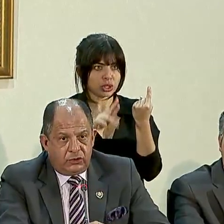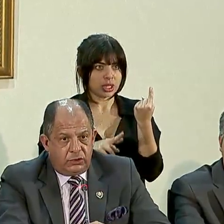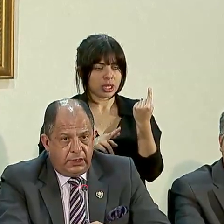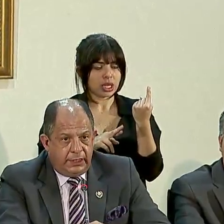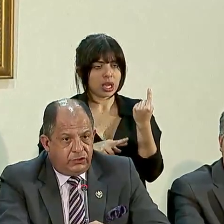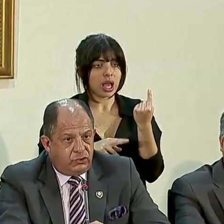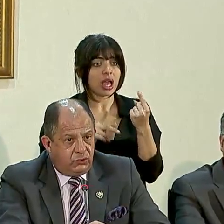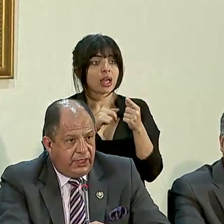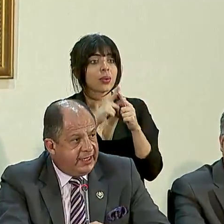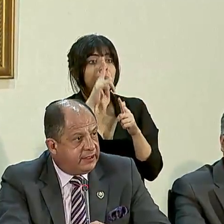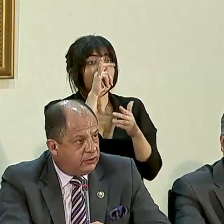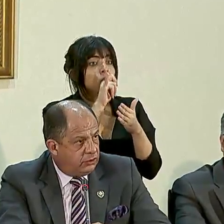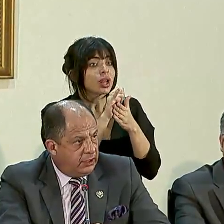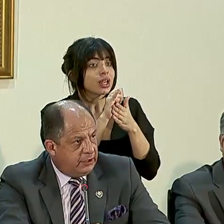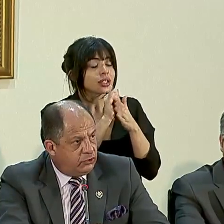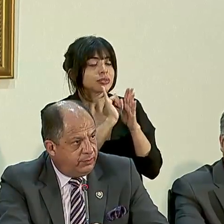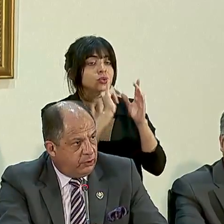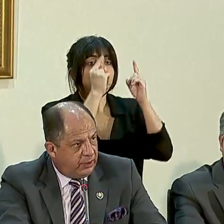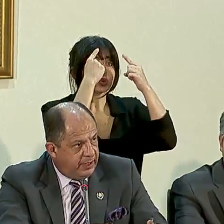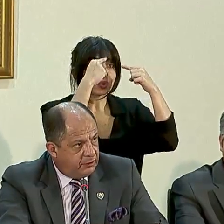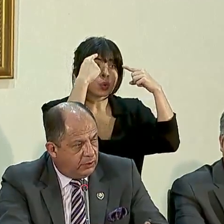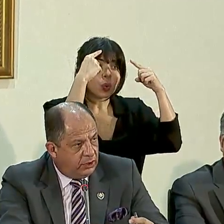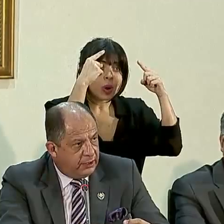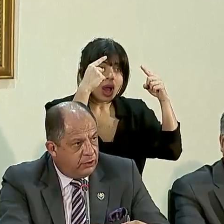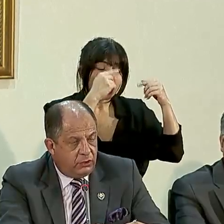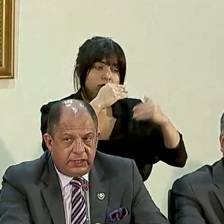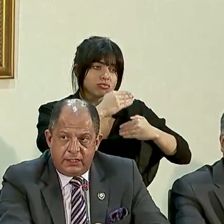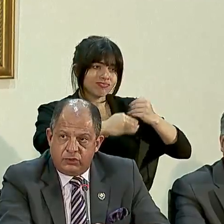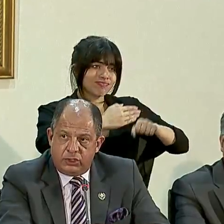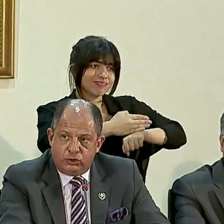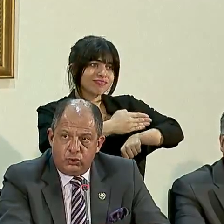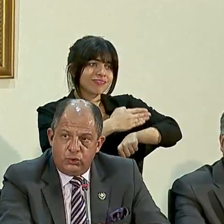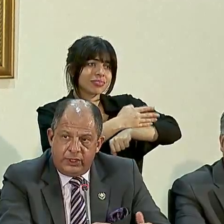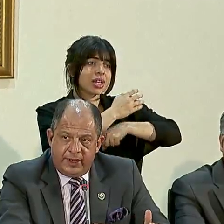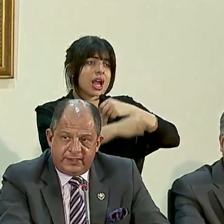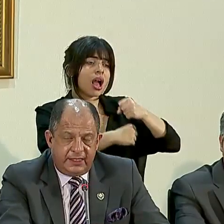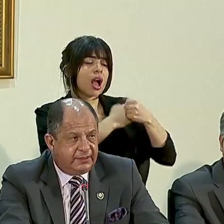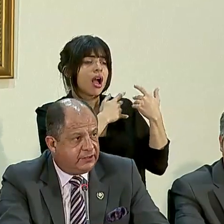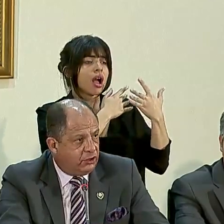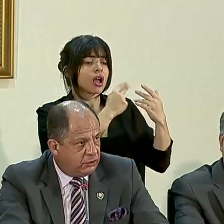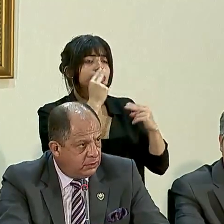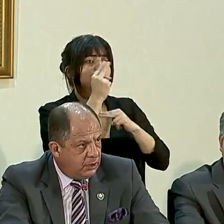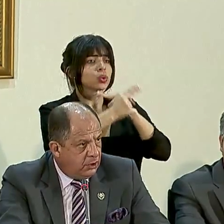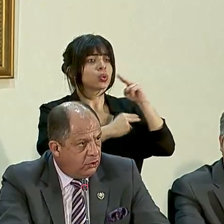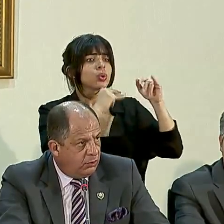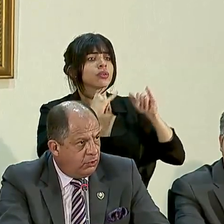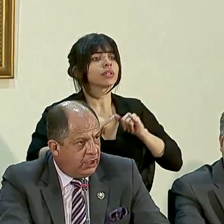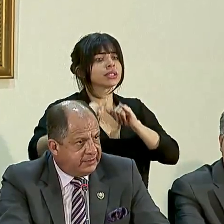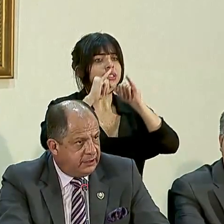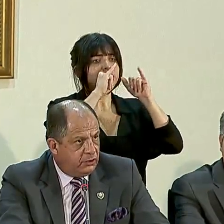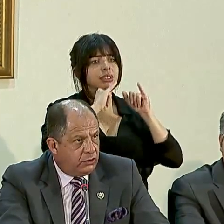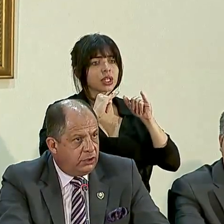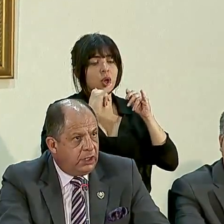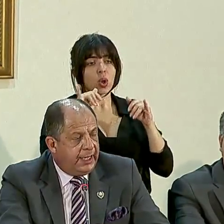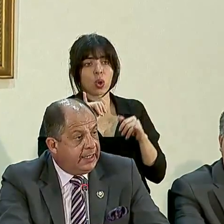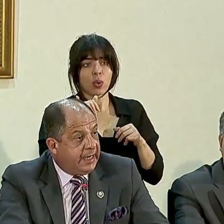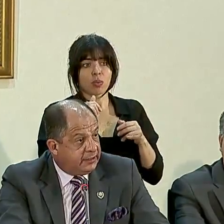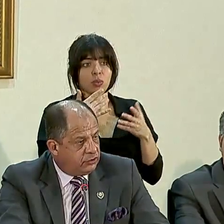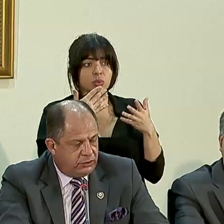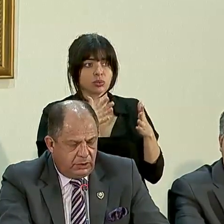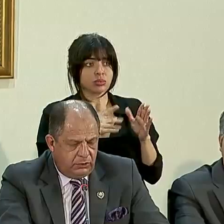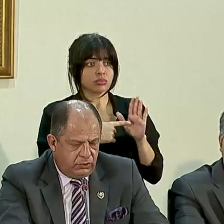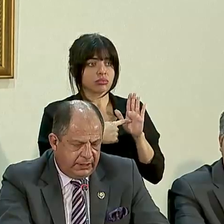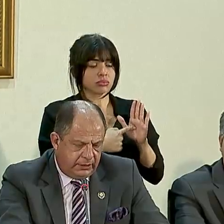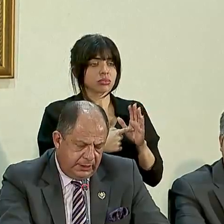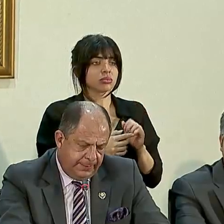lo tanto, su éxito y su mejoramiento a lo largo de los años, su universalización, como ha sido el